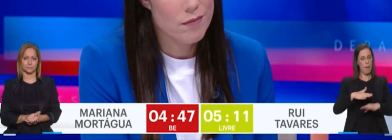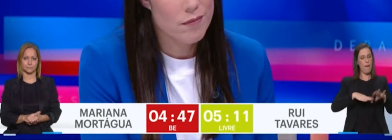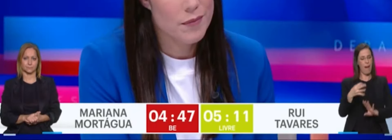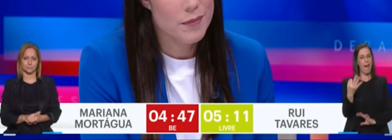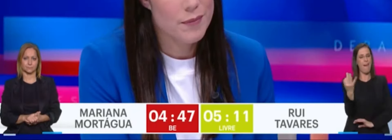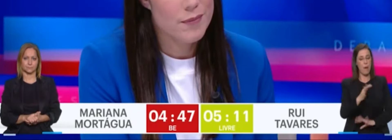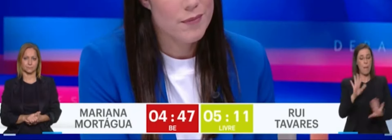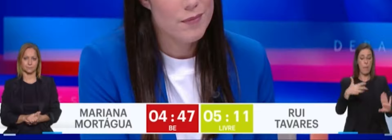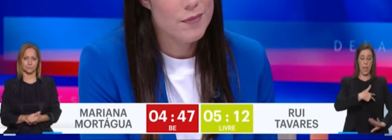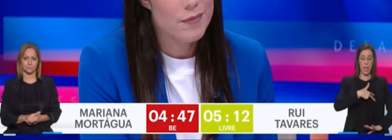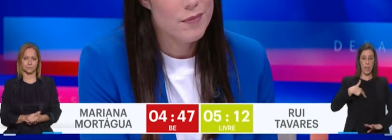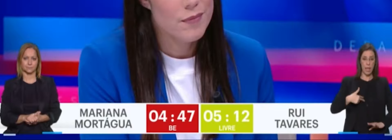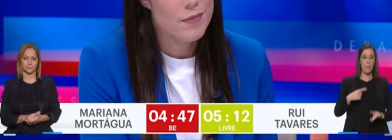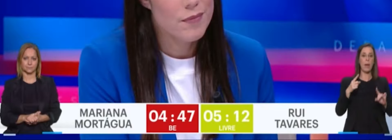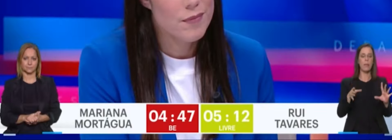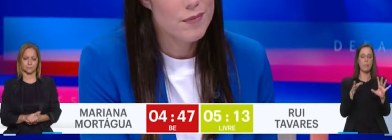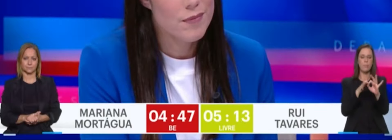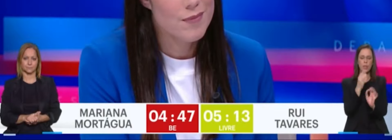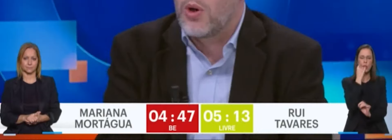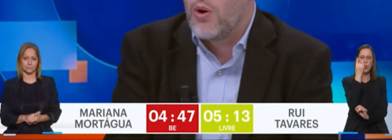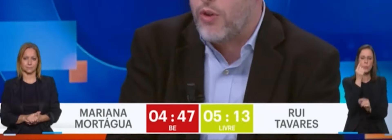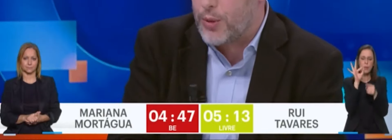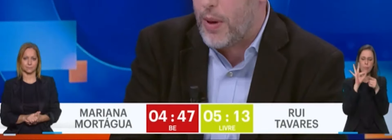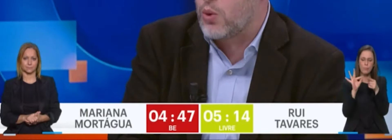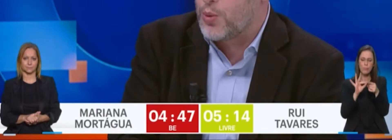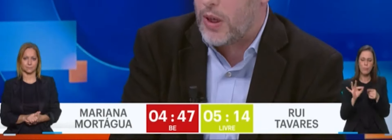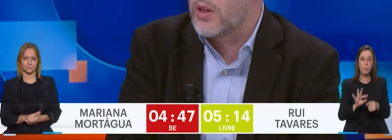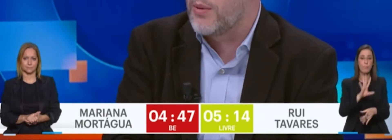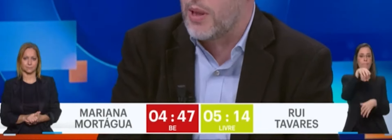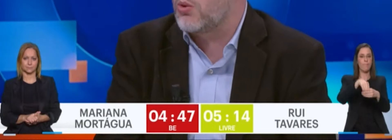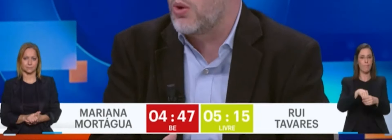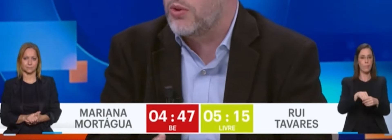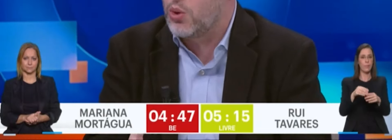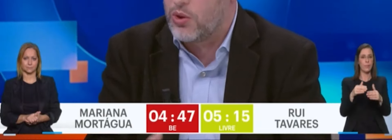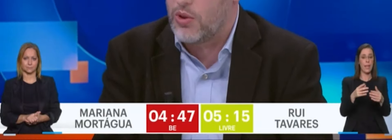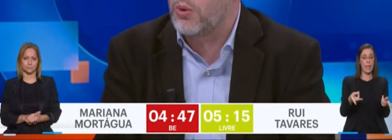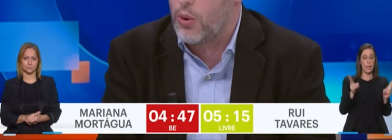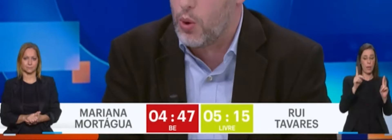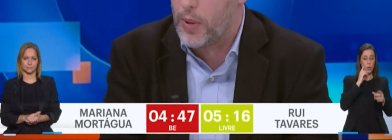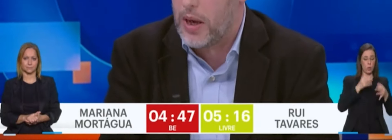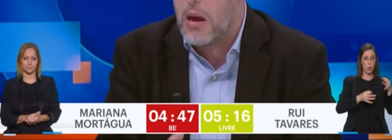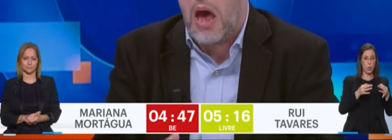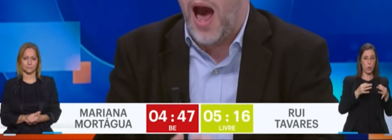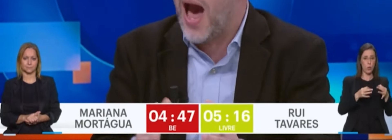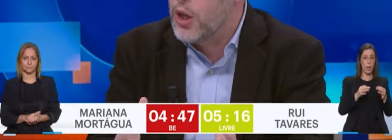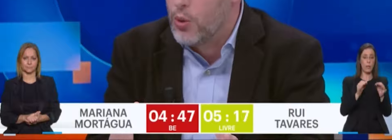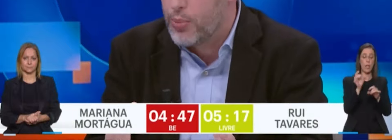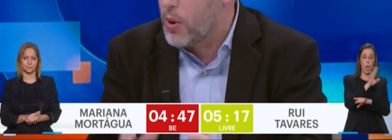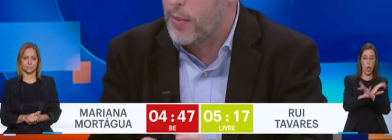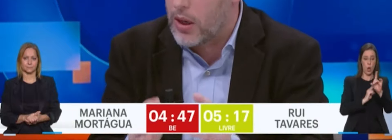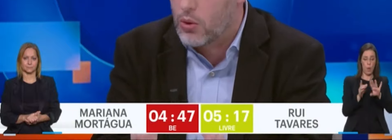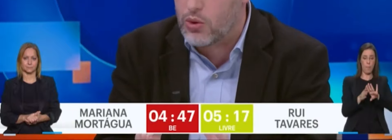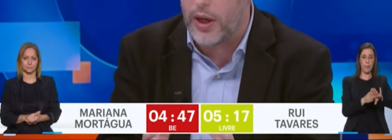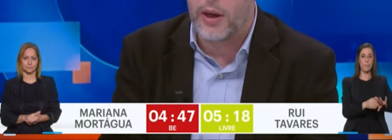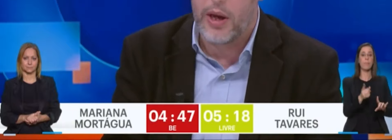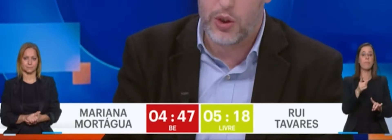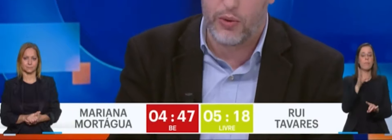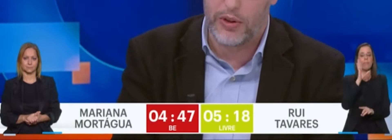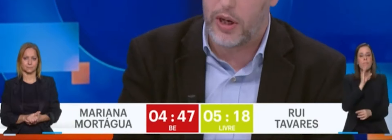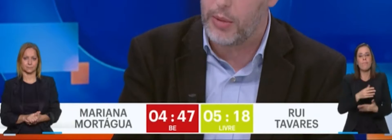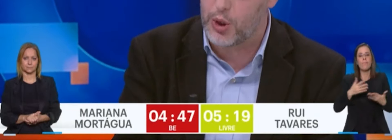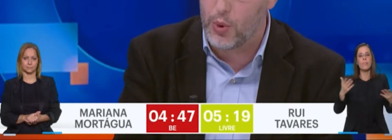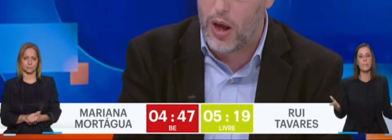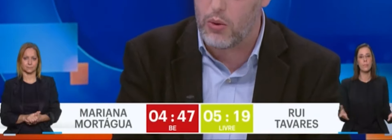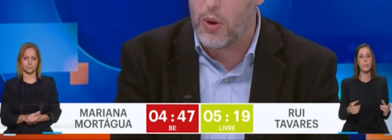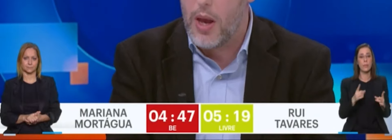Dinamarca tem derrogações especiais porque não faz parte do espaço de liberdade segurança e justiça da União europeia há aí um problema que não sei se